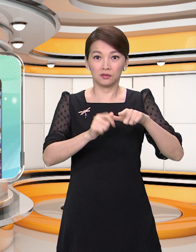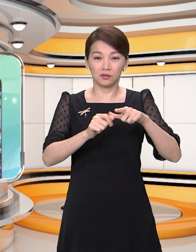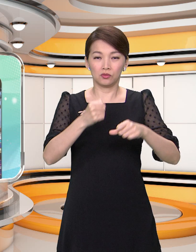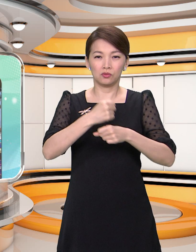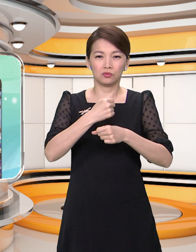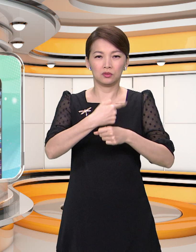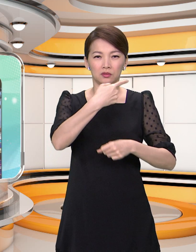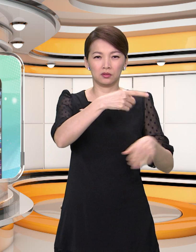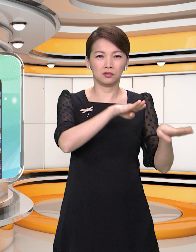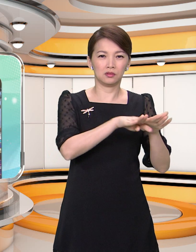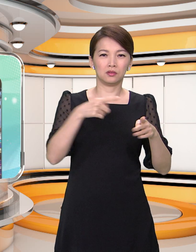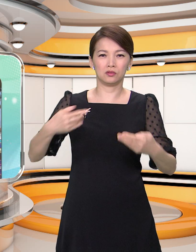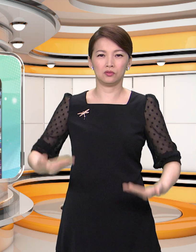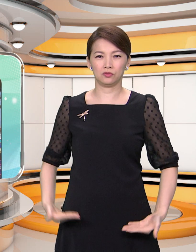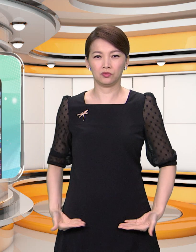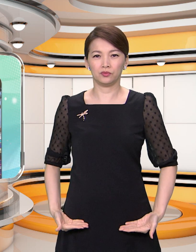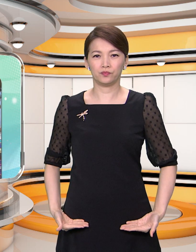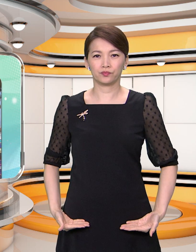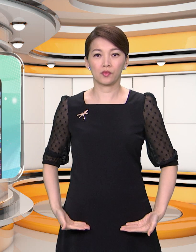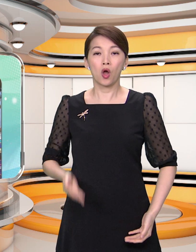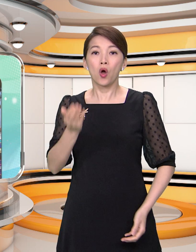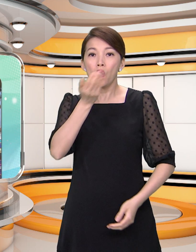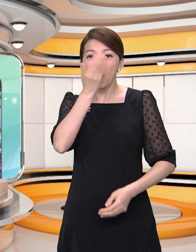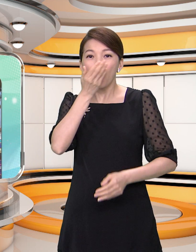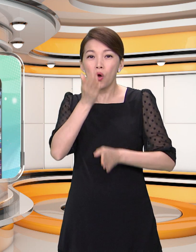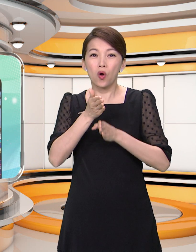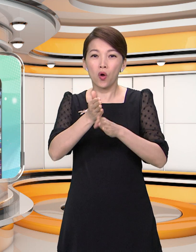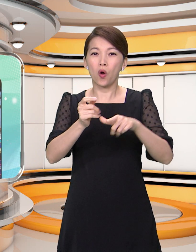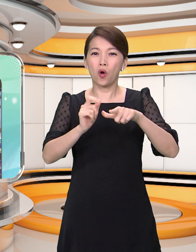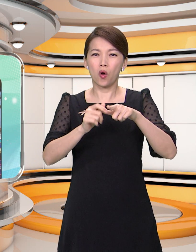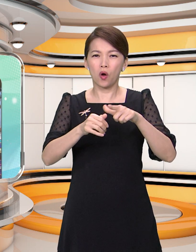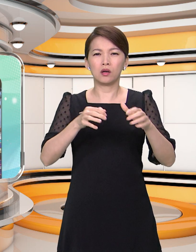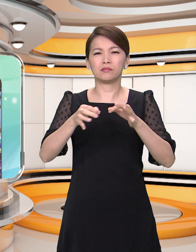全台至少有1000辆的游览车准备出售。